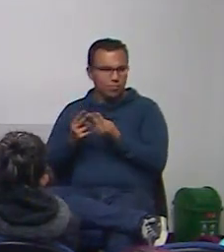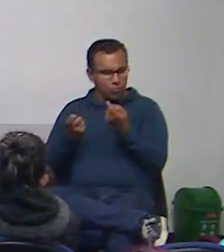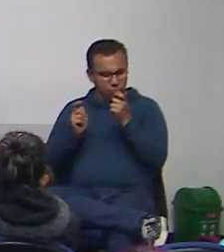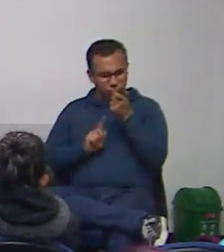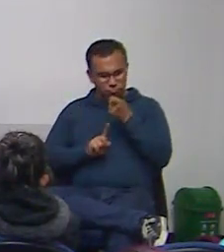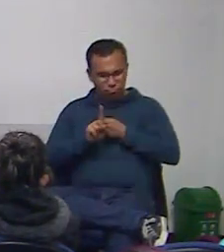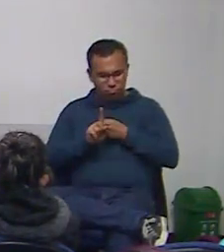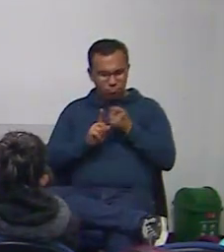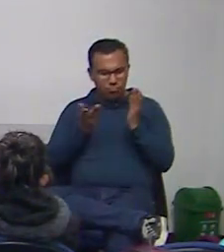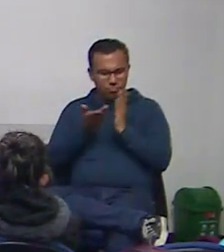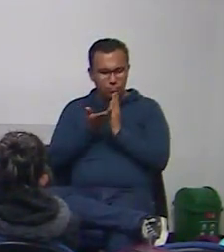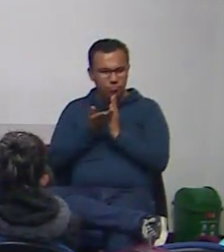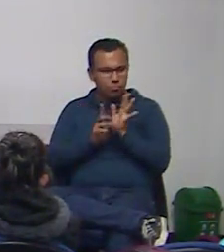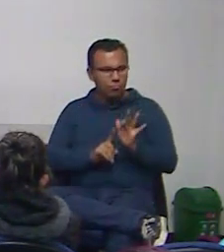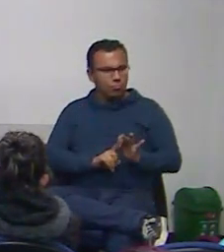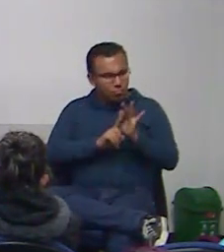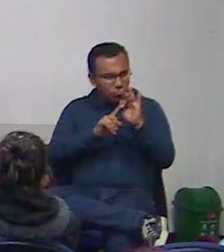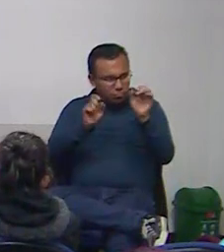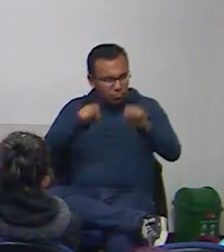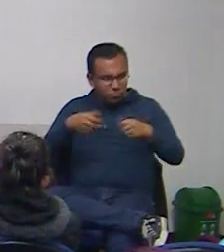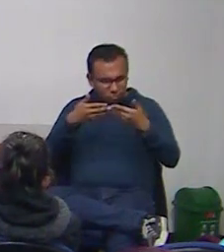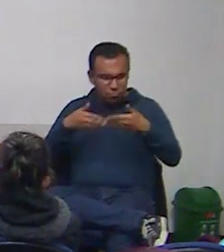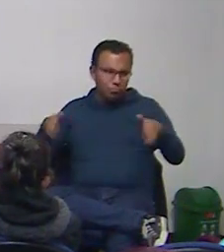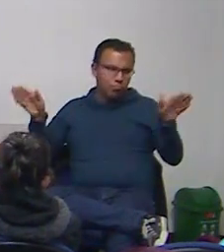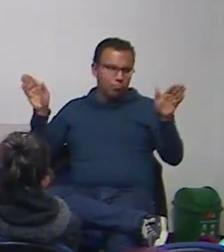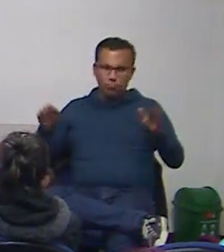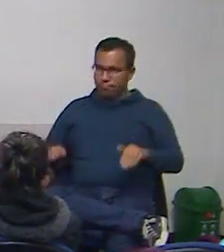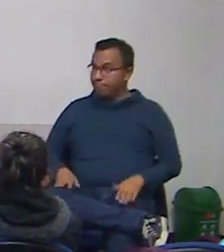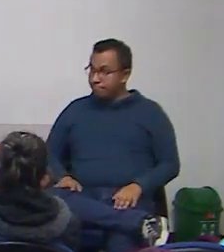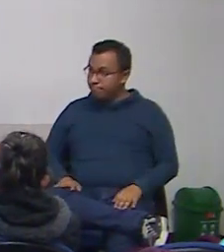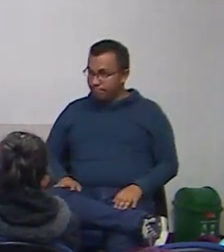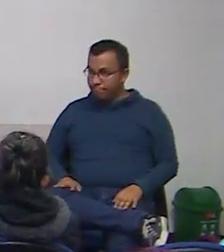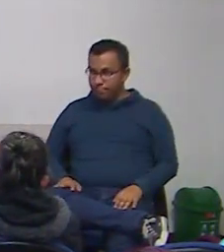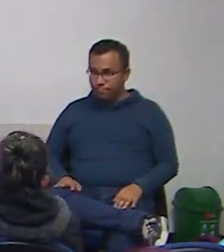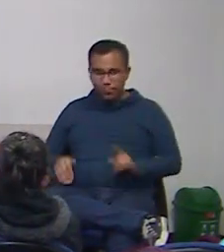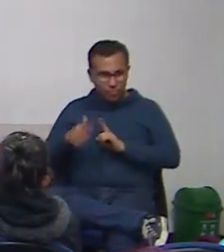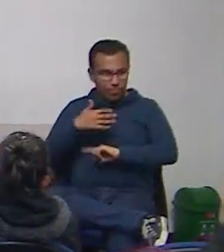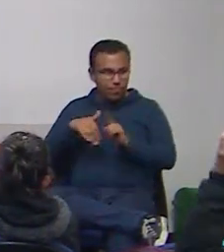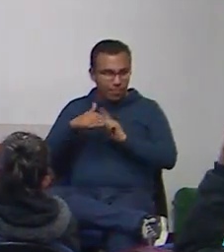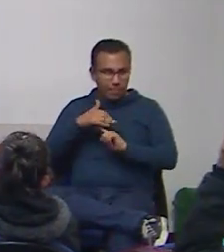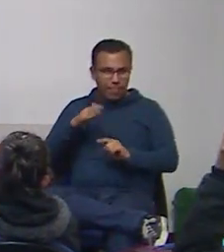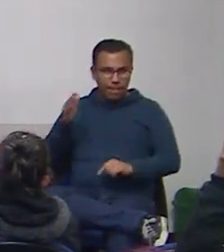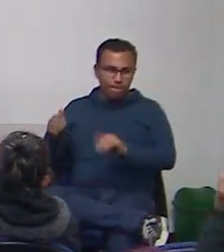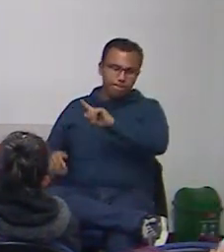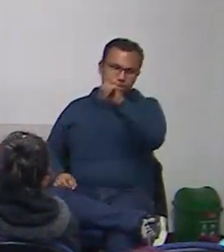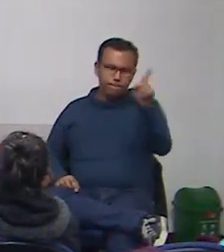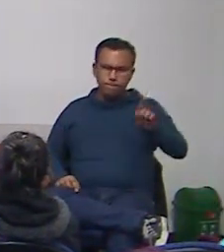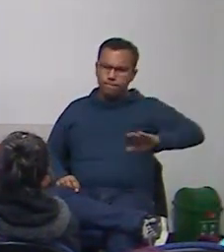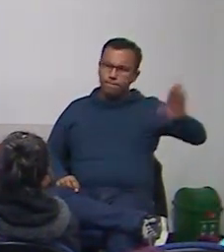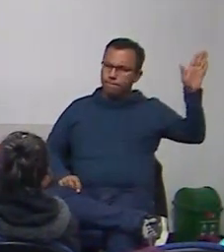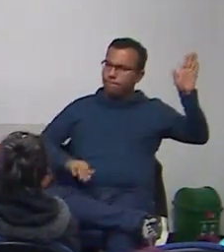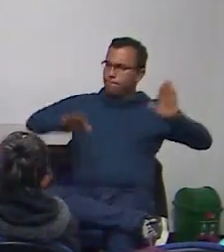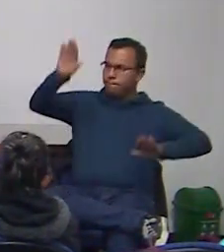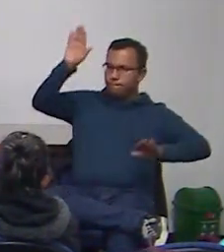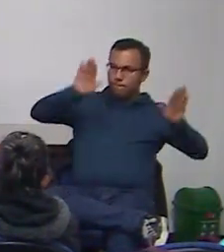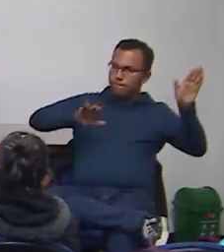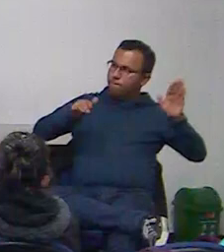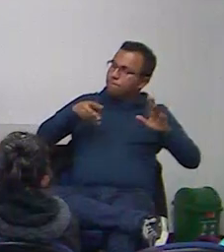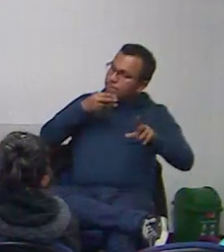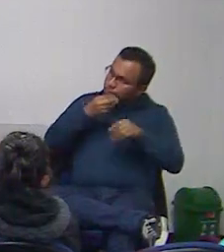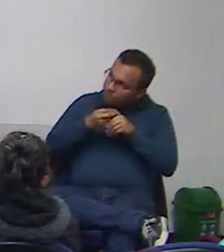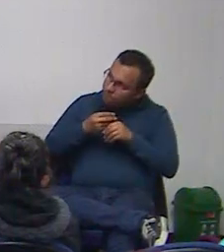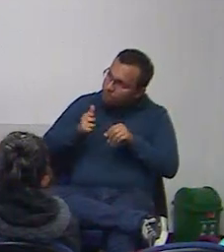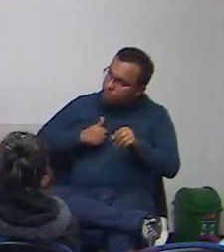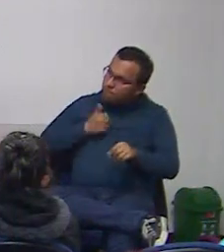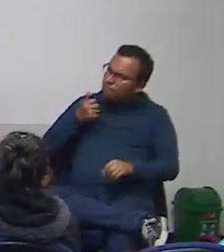del educador especial Eh puede aportar mucho en este tipo de de contextos y ahí yo aprovecharía ya que me tomé la